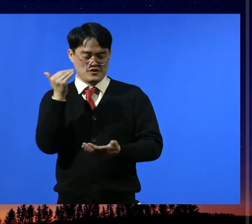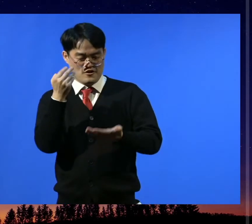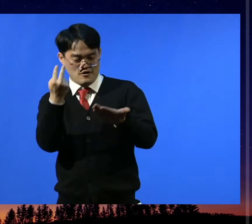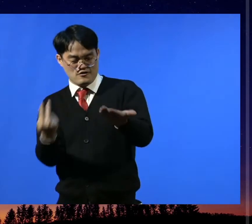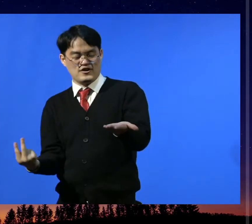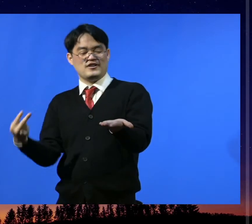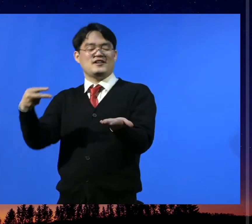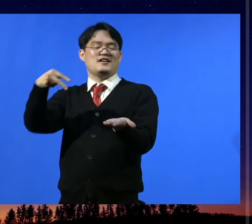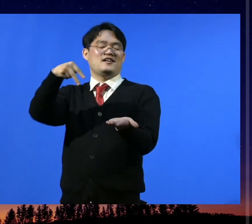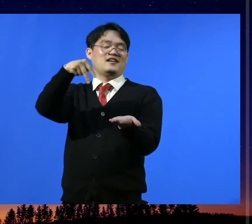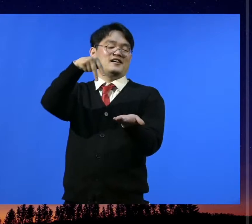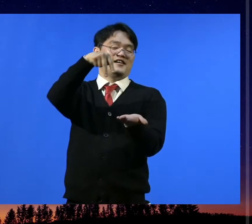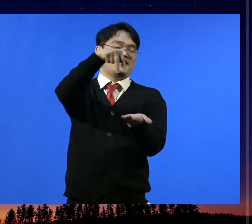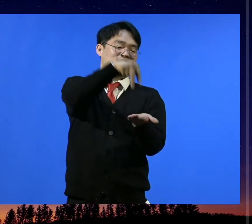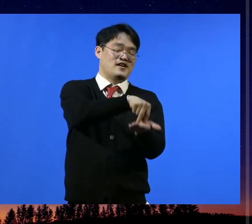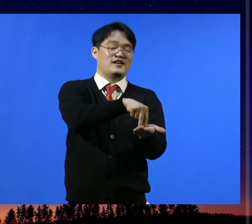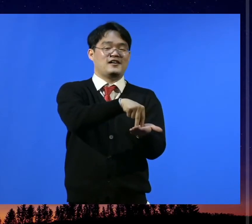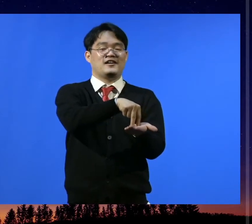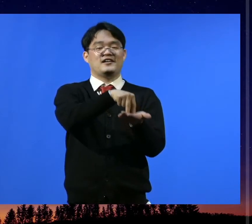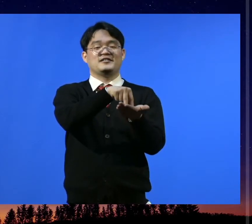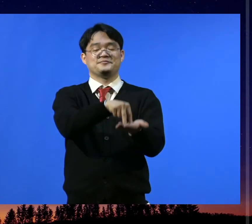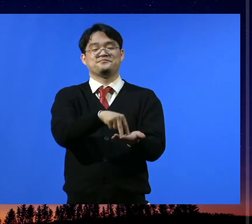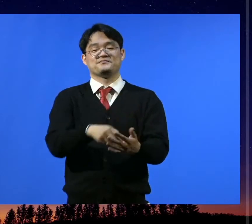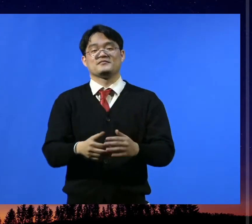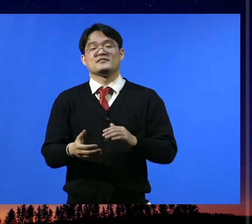능력으로 서리라.